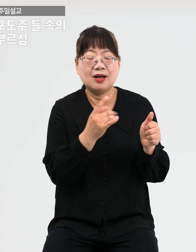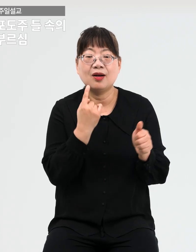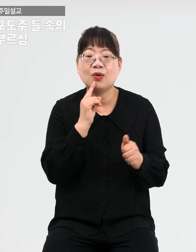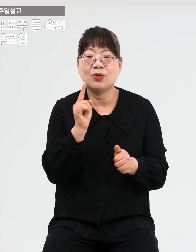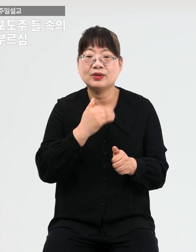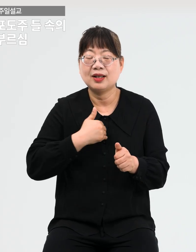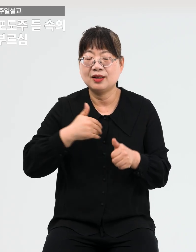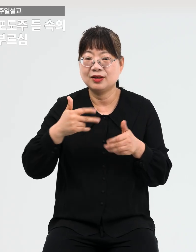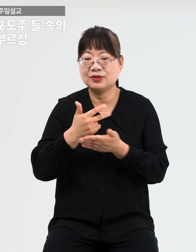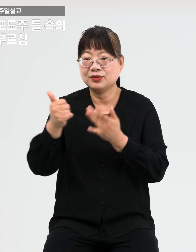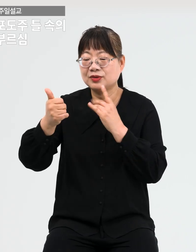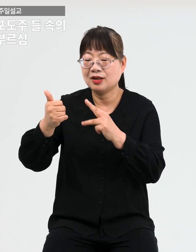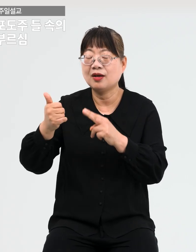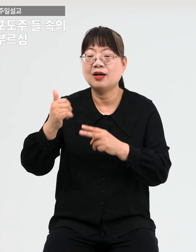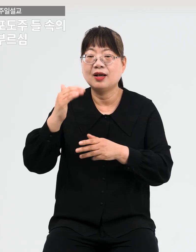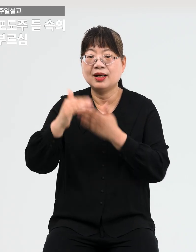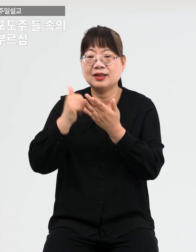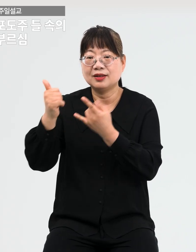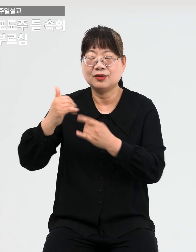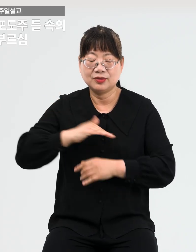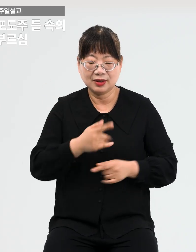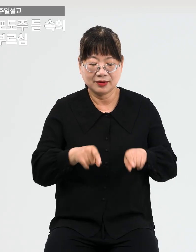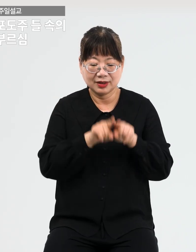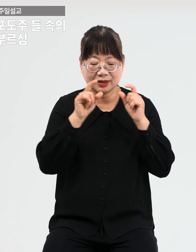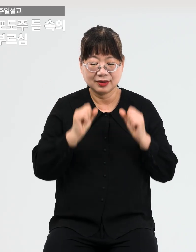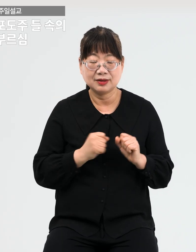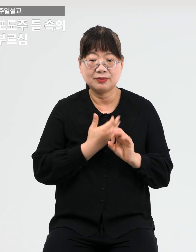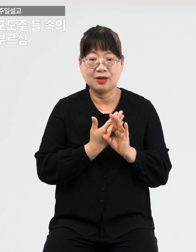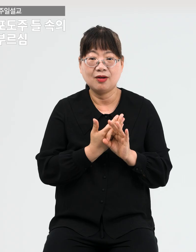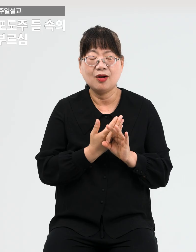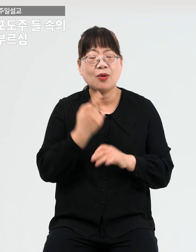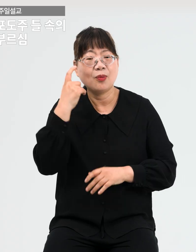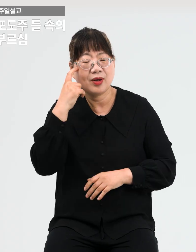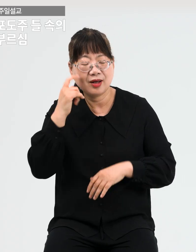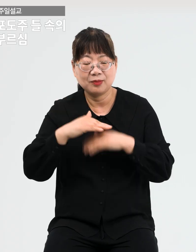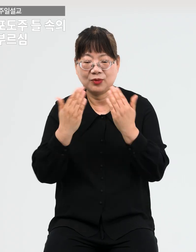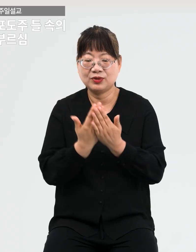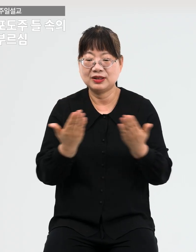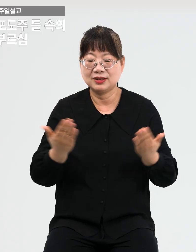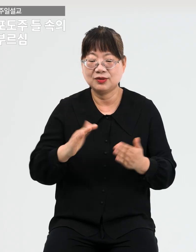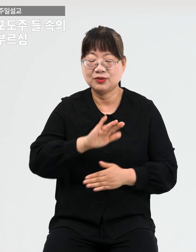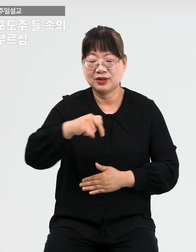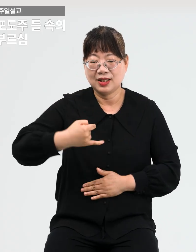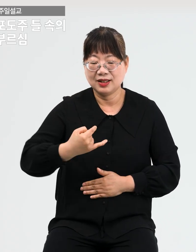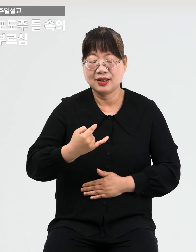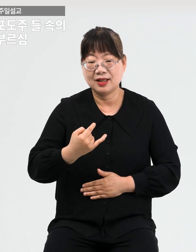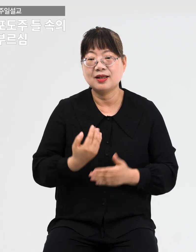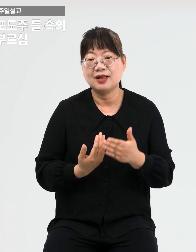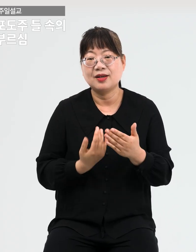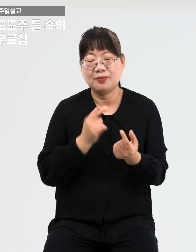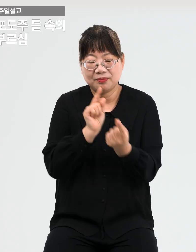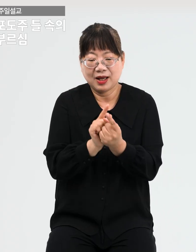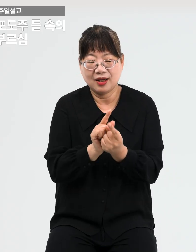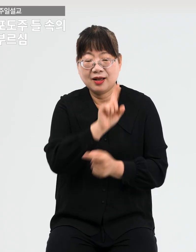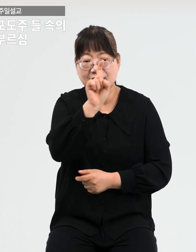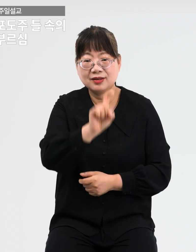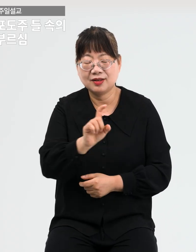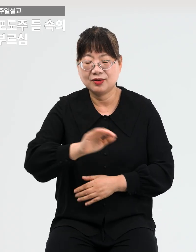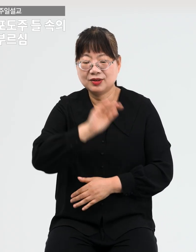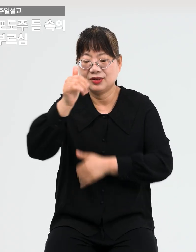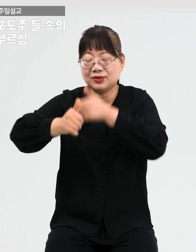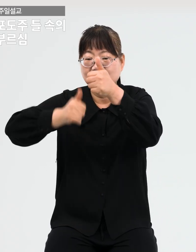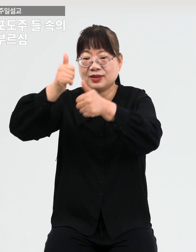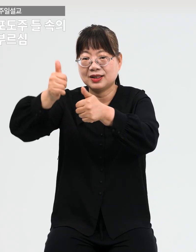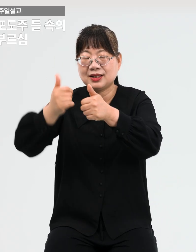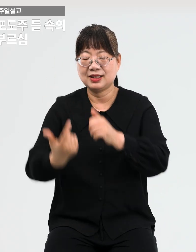주여 여호와께서 우리와 함께 계시면 어찌하여 이 모든 일이 우리에게 일어났나이까. 또 우리